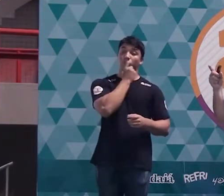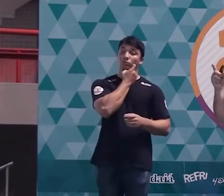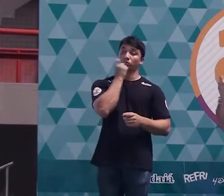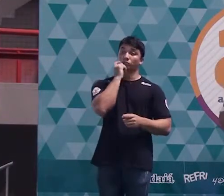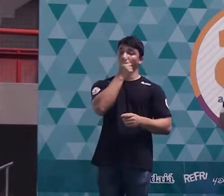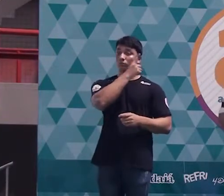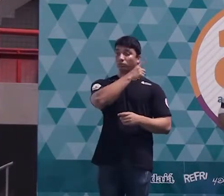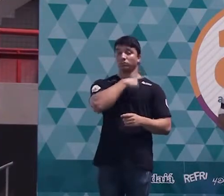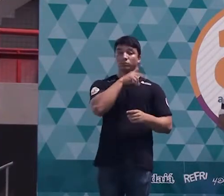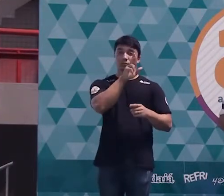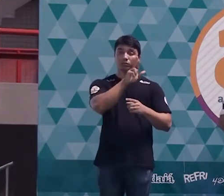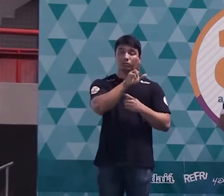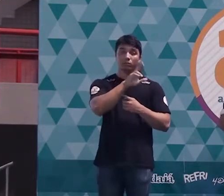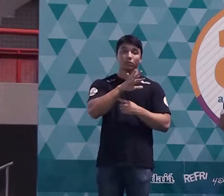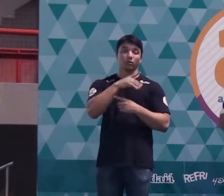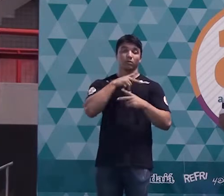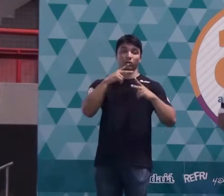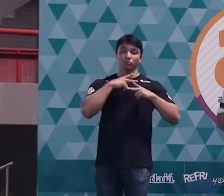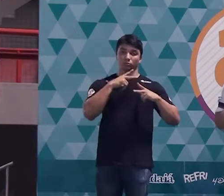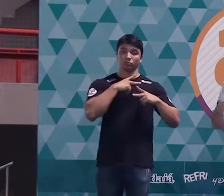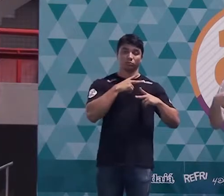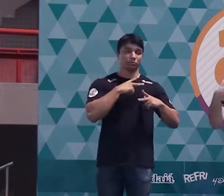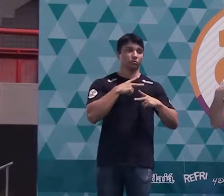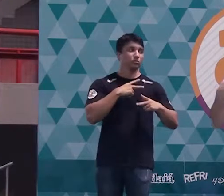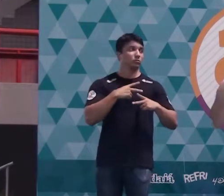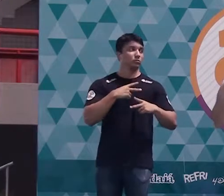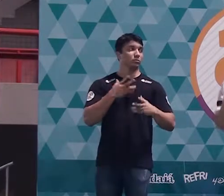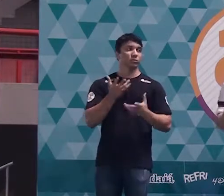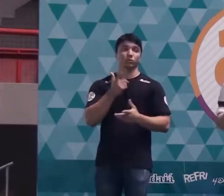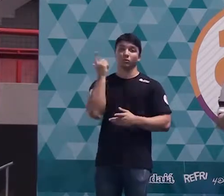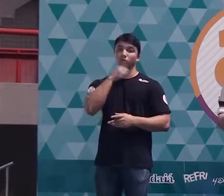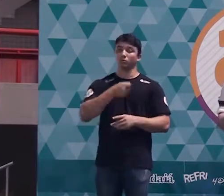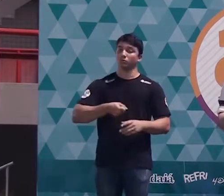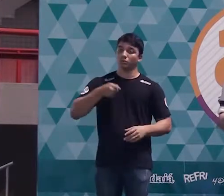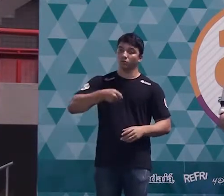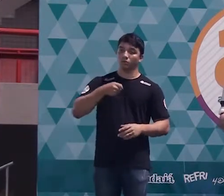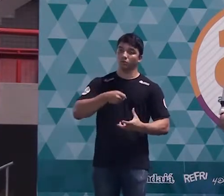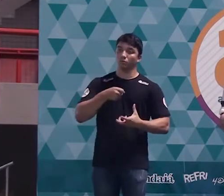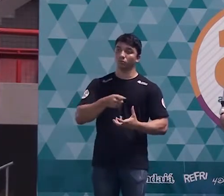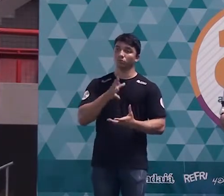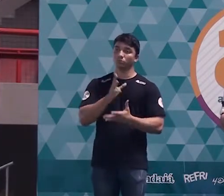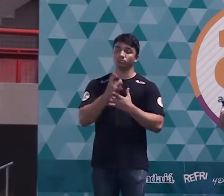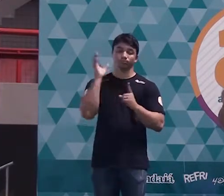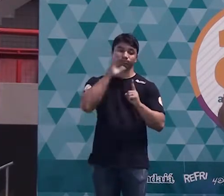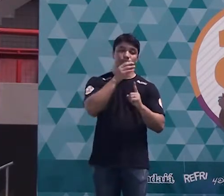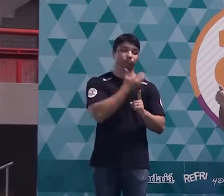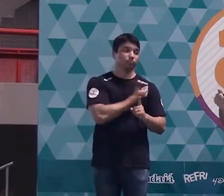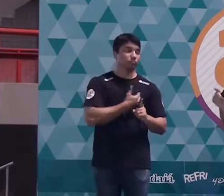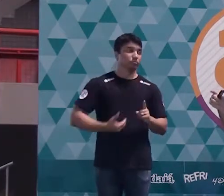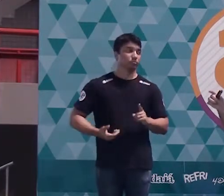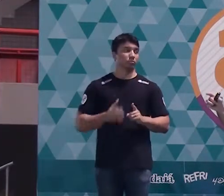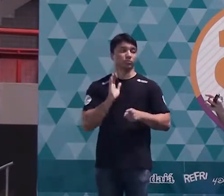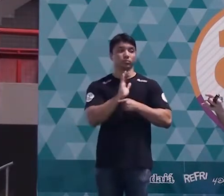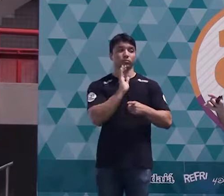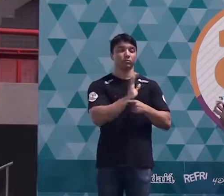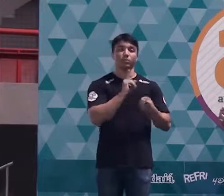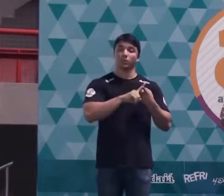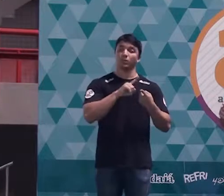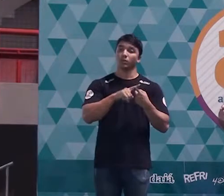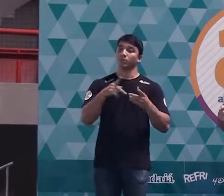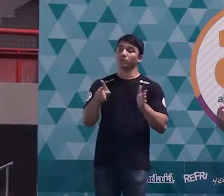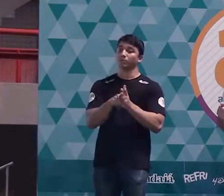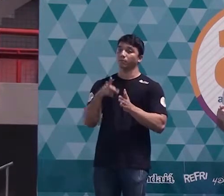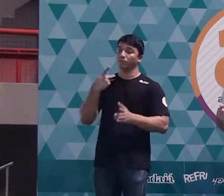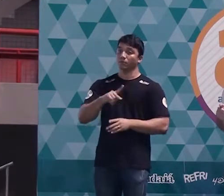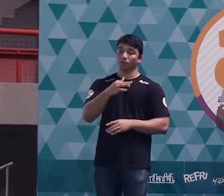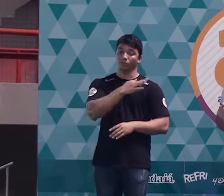odontologia na universidade particular, porque conseguiram bolsas com incentivo do governo, e existe também um sistema de bolsa da